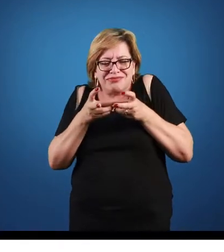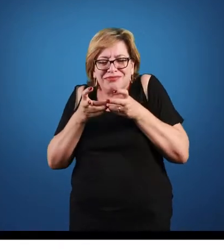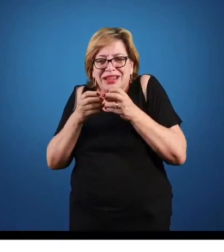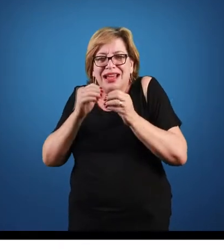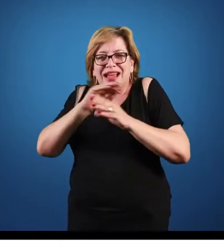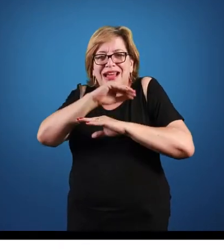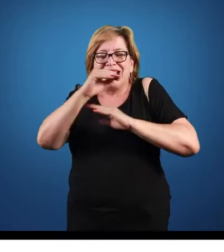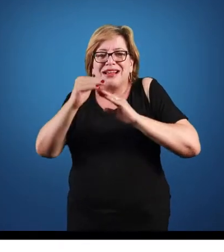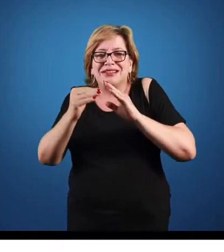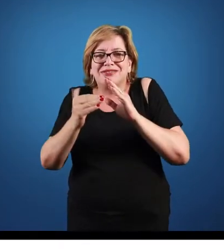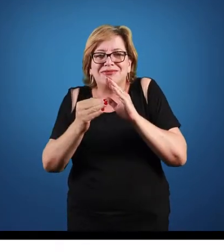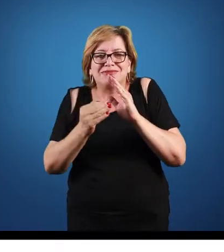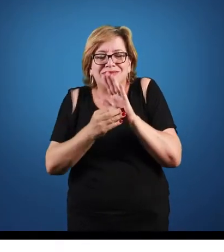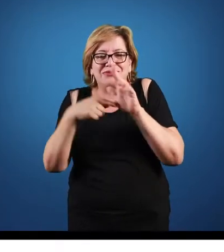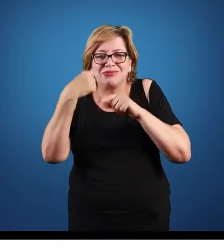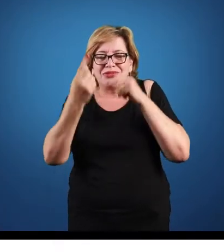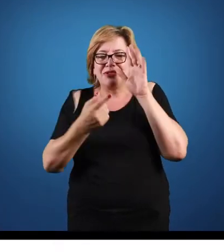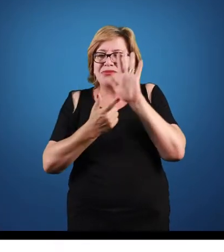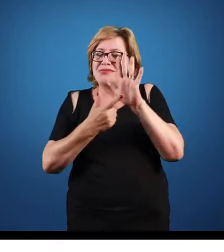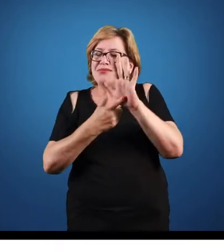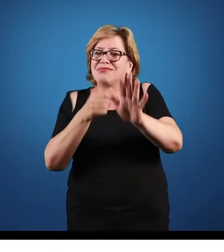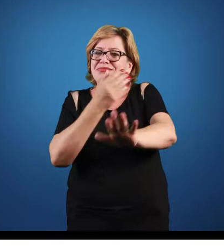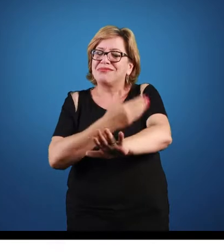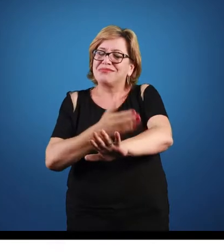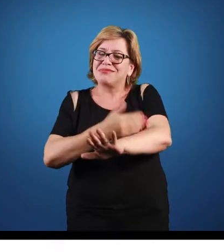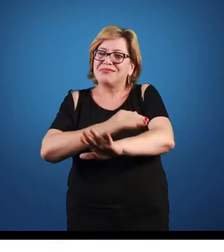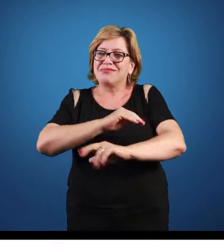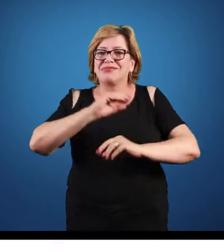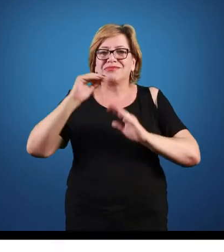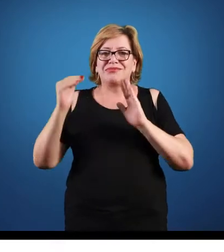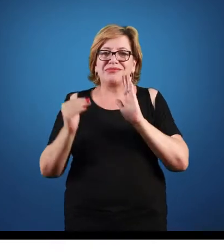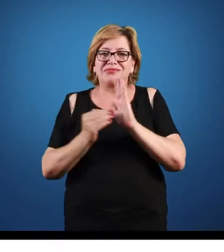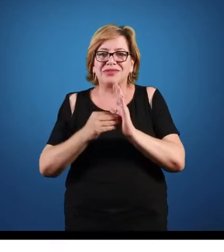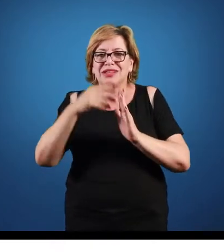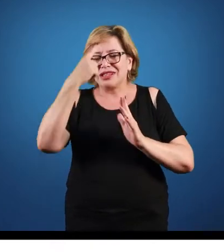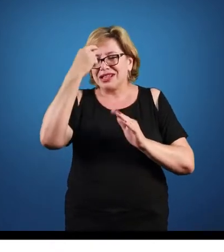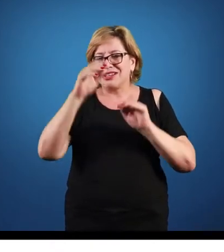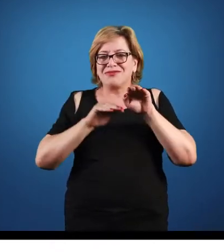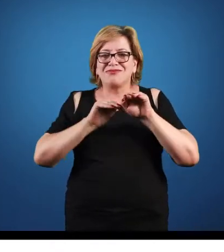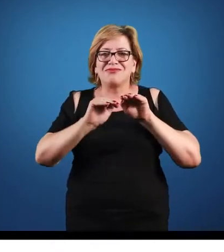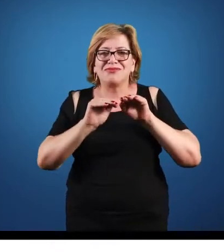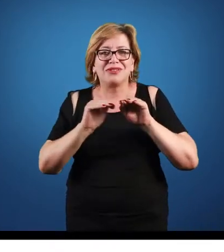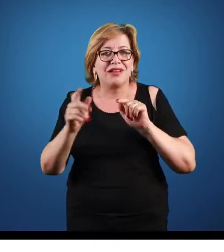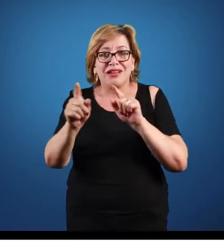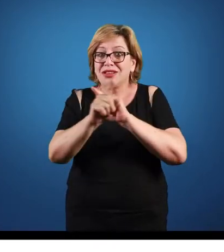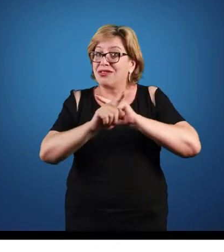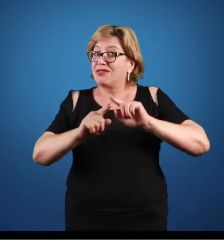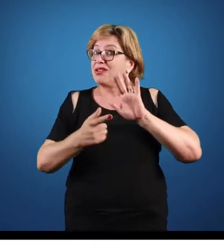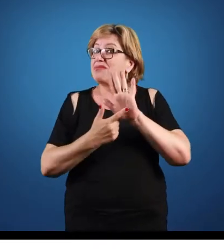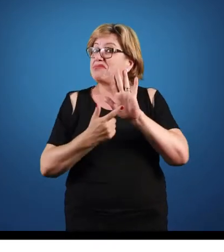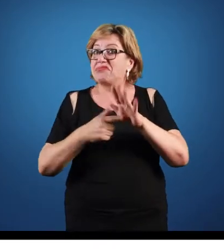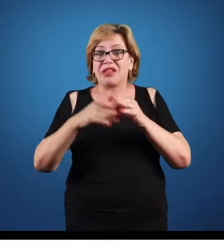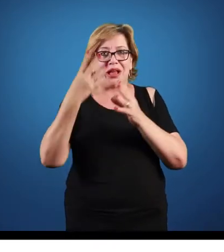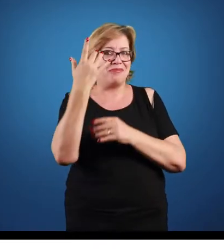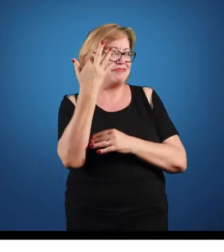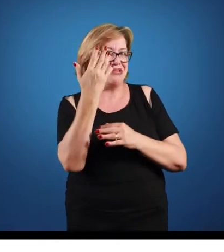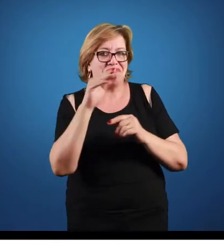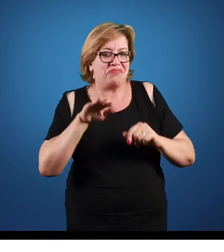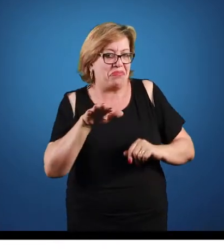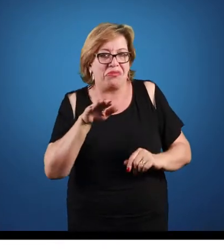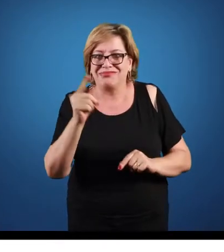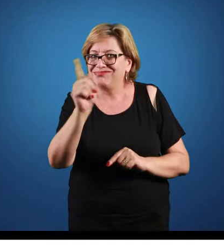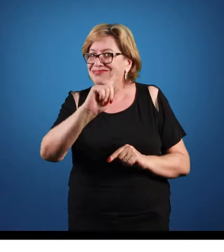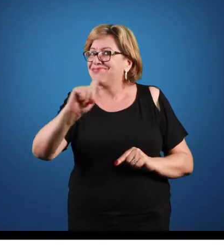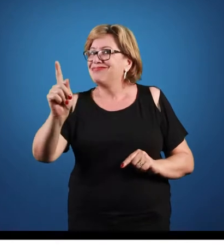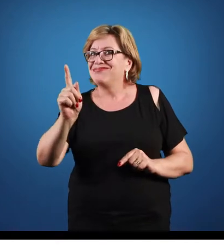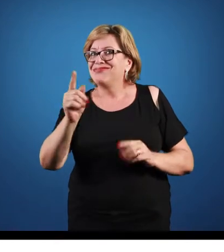até isso vou mostrar depois na prática até você é criar um certo movimento e não vai aparecer a minha movimentando os objetos